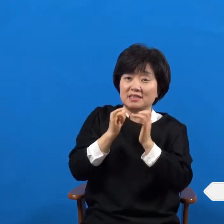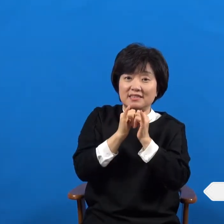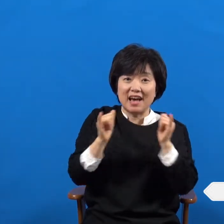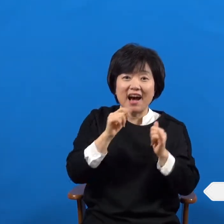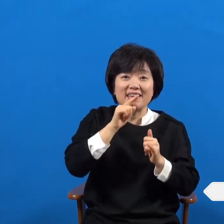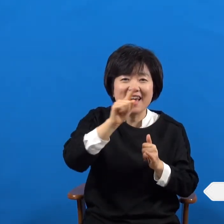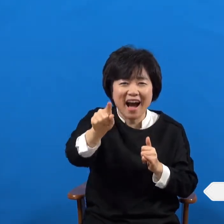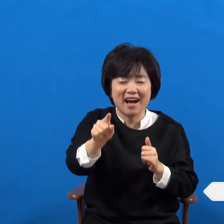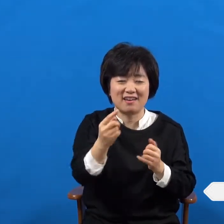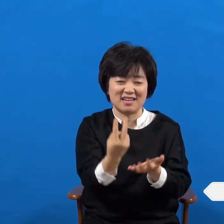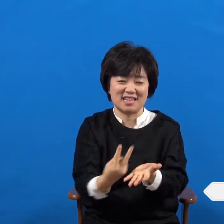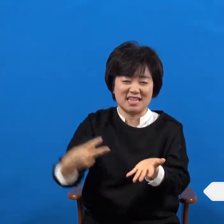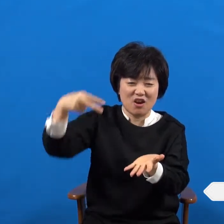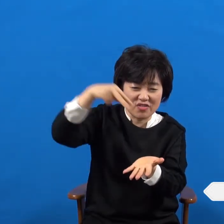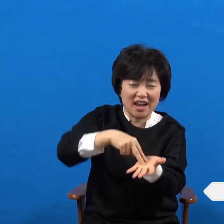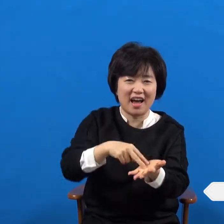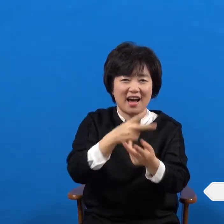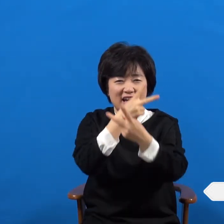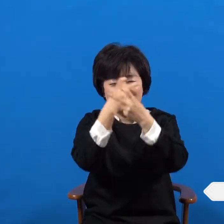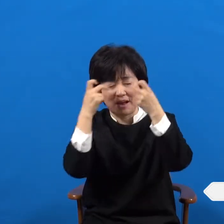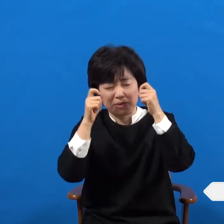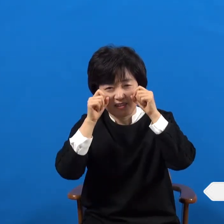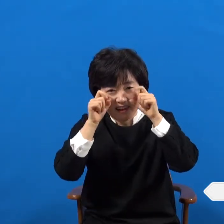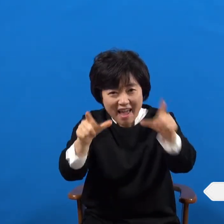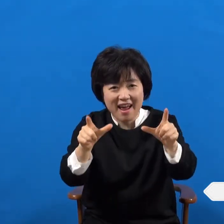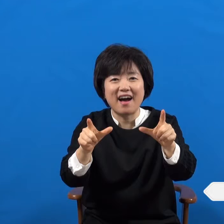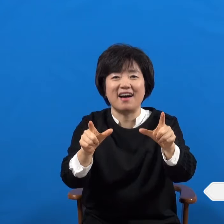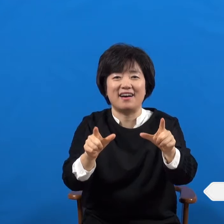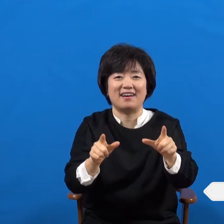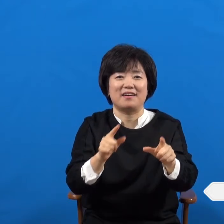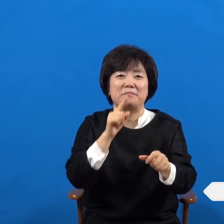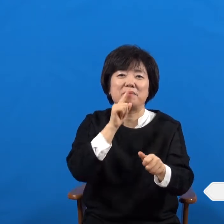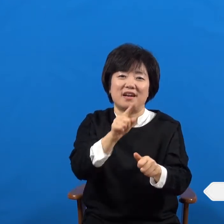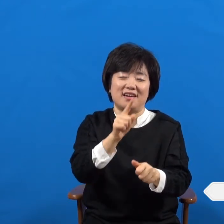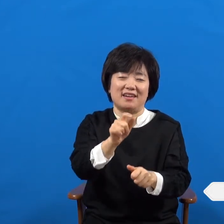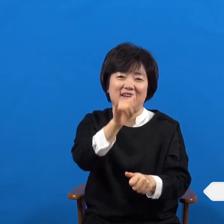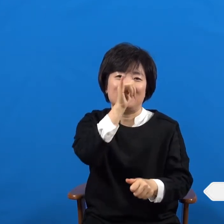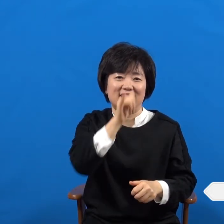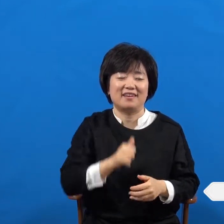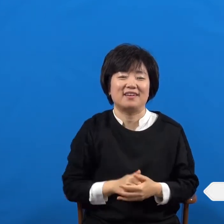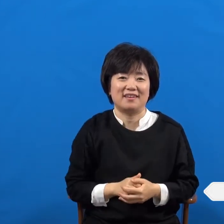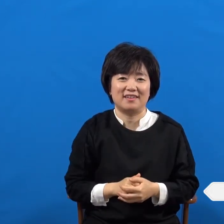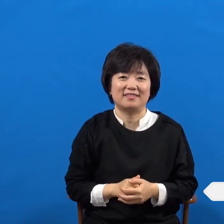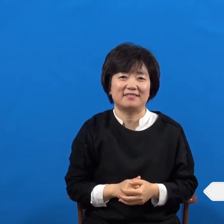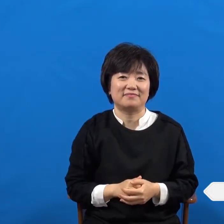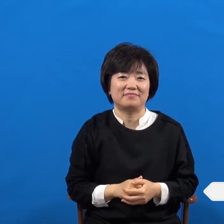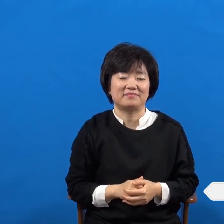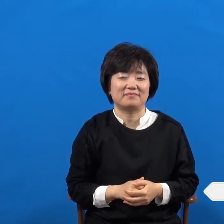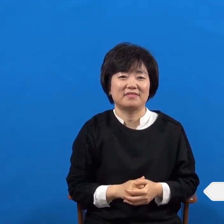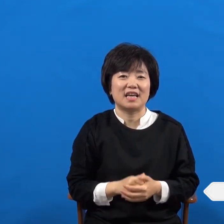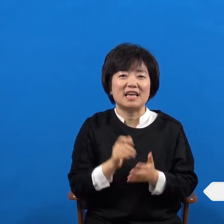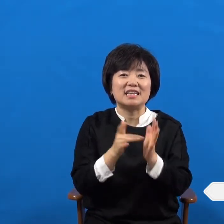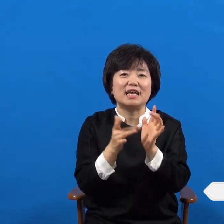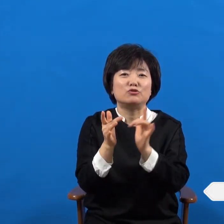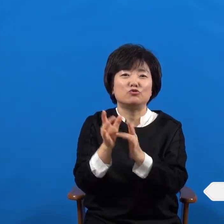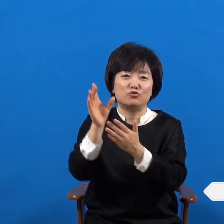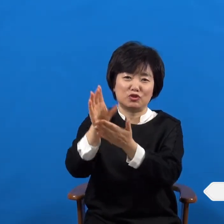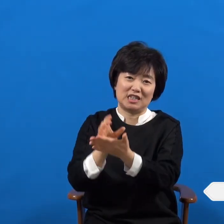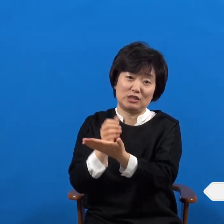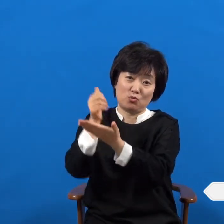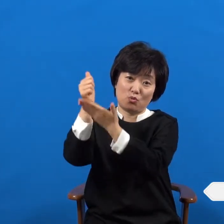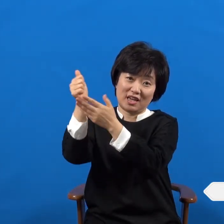잠에서 깨라. 죽은 자 가운데서 일어나라. Christ shines on you.